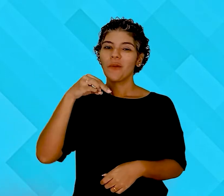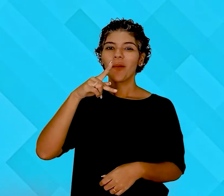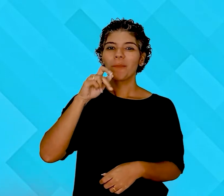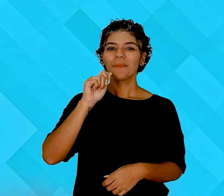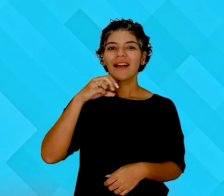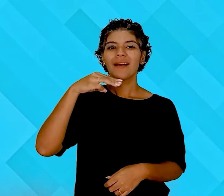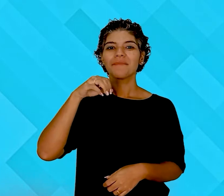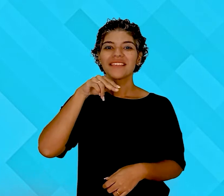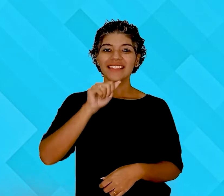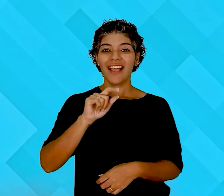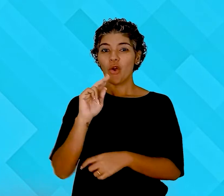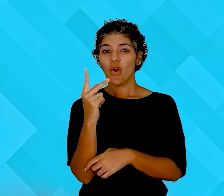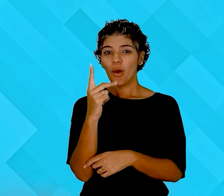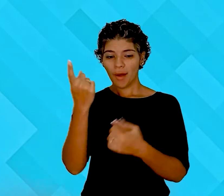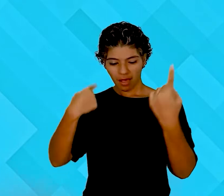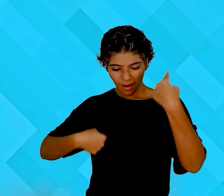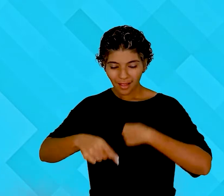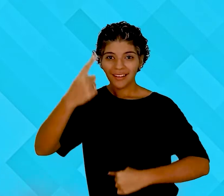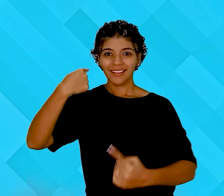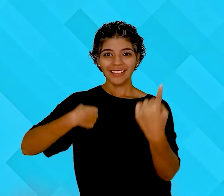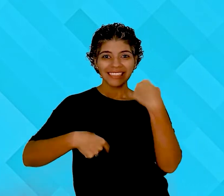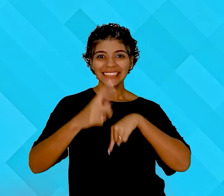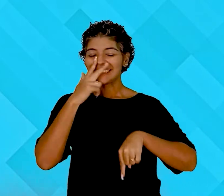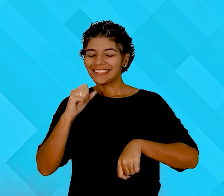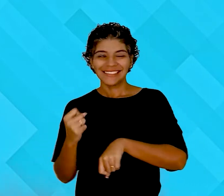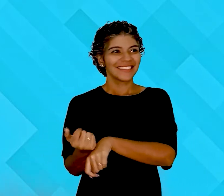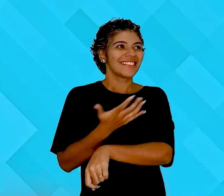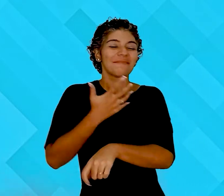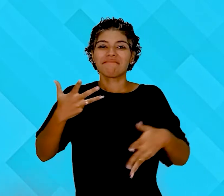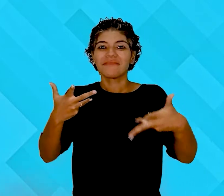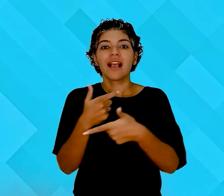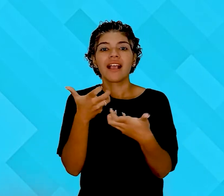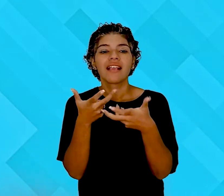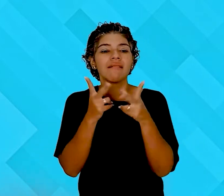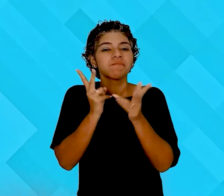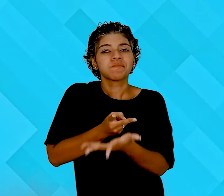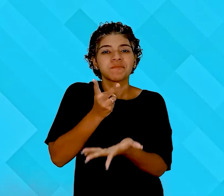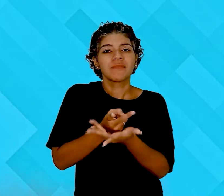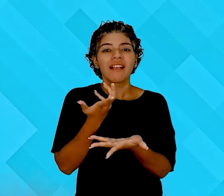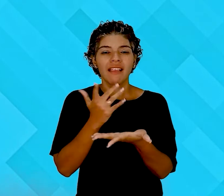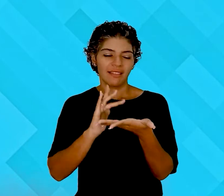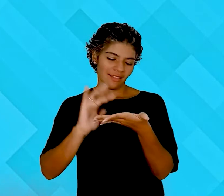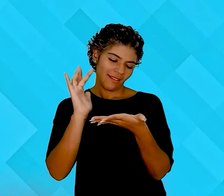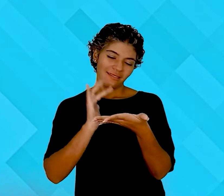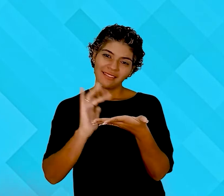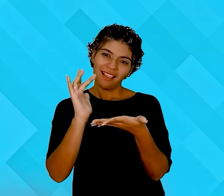coisas maravilhosas para a gente, e a gente quer ficar ali, a gente quer rolar mais o dedo. Então, tem um livro muito bom sobre isso que você está trazendo, que é o